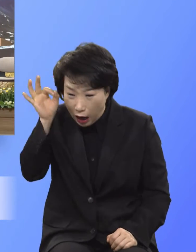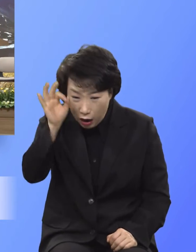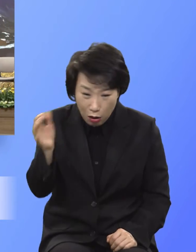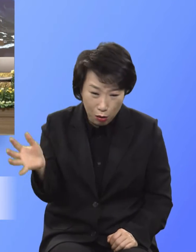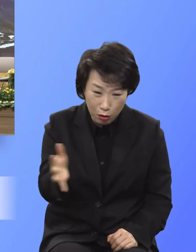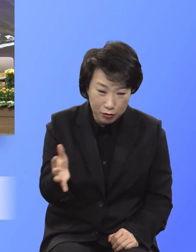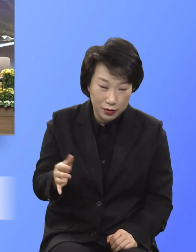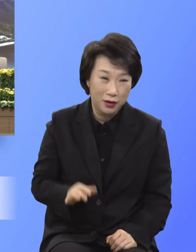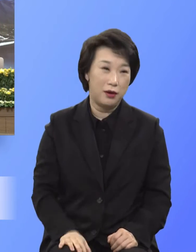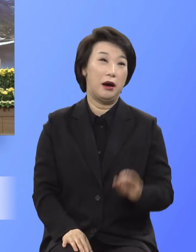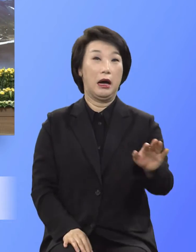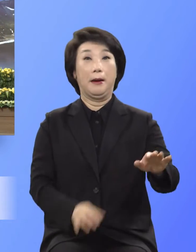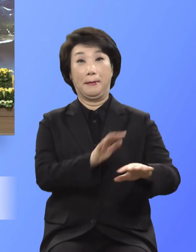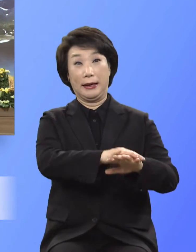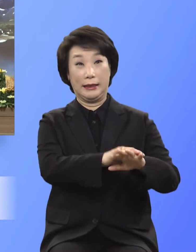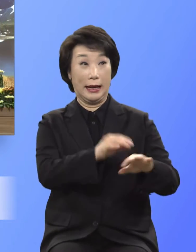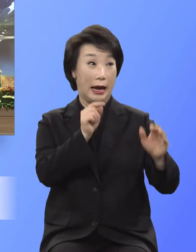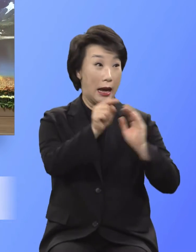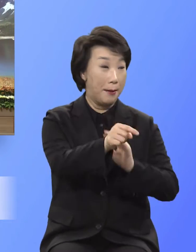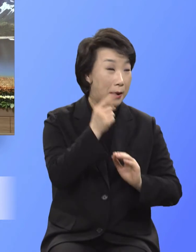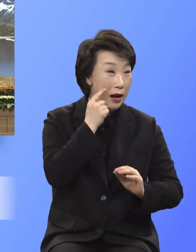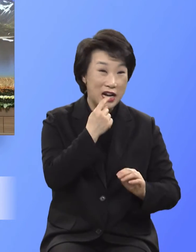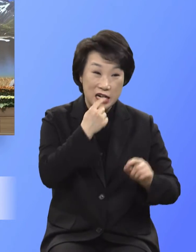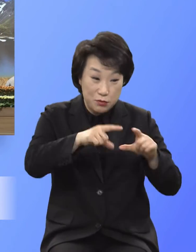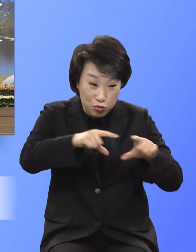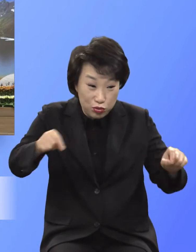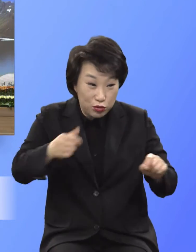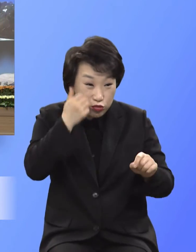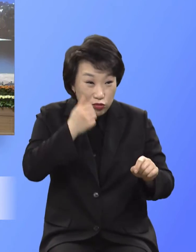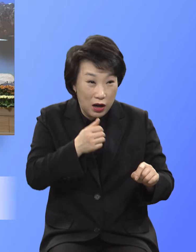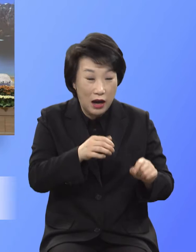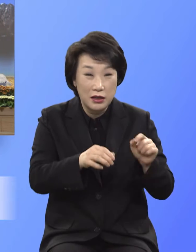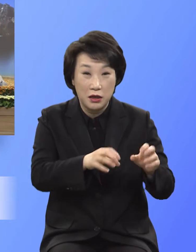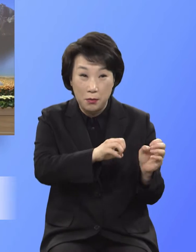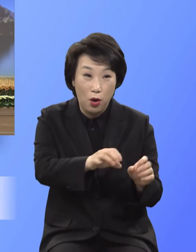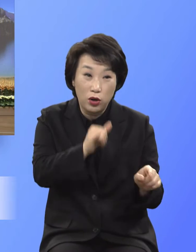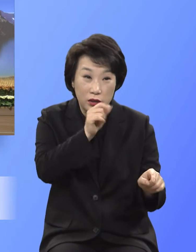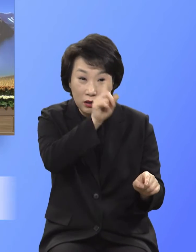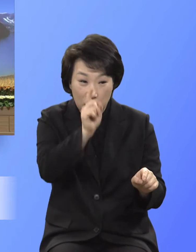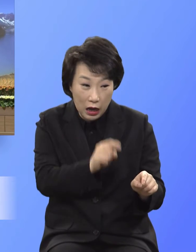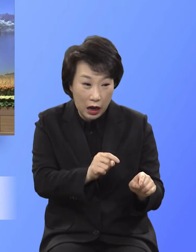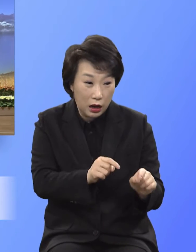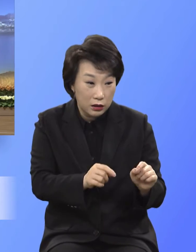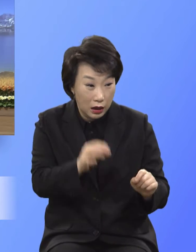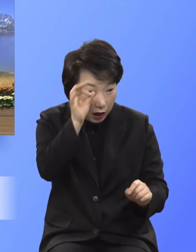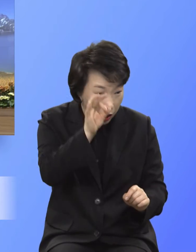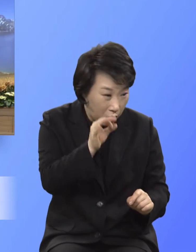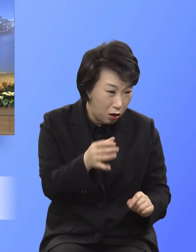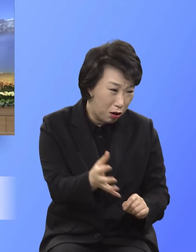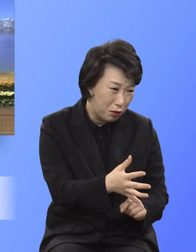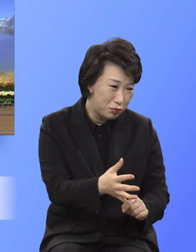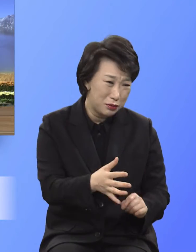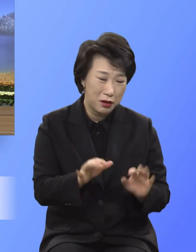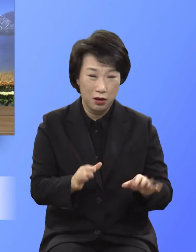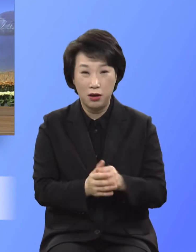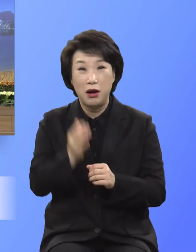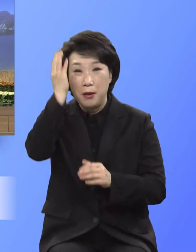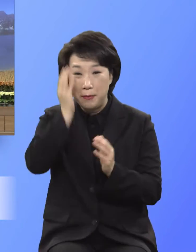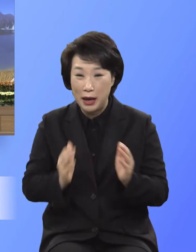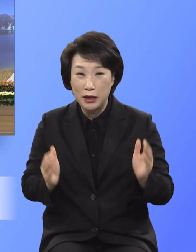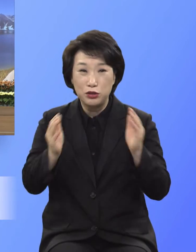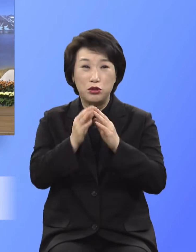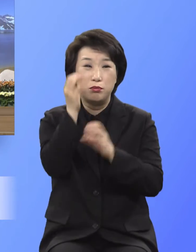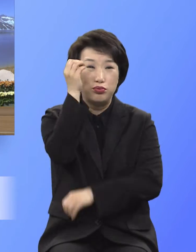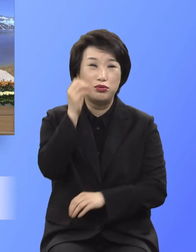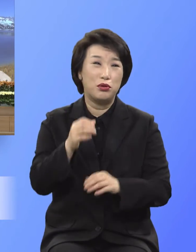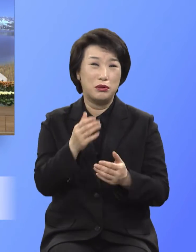없고, 혹시 밭에 가면 무 하나라도 누가 캐다 마른 게 있나 싶어서 가봐도 없고, 배추꼬리